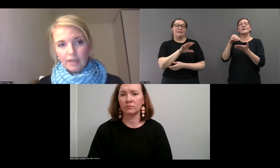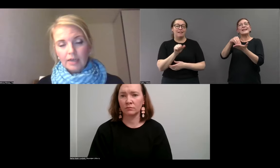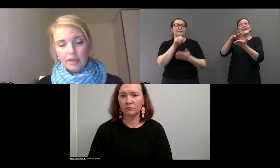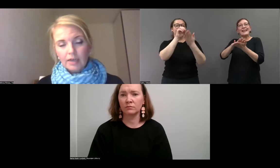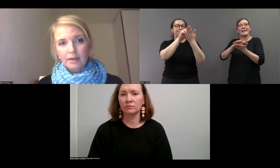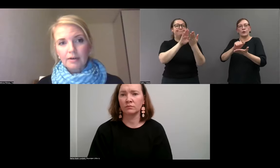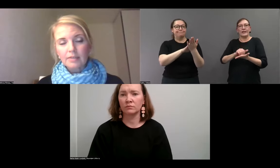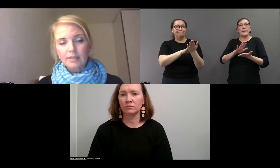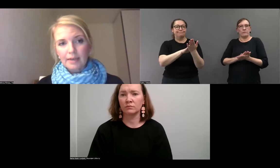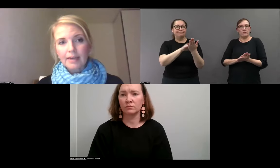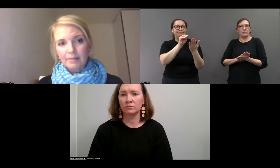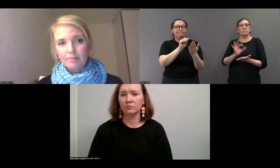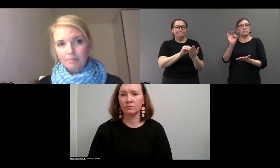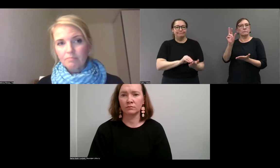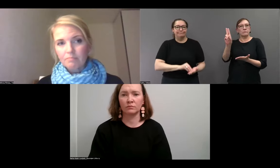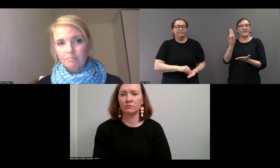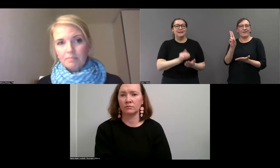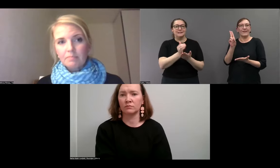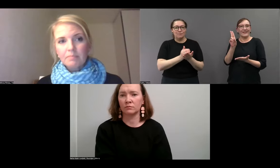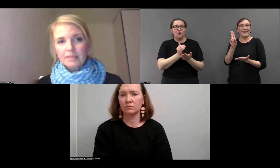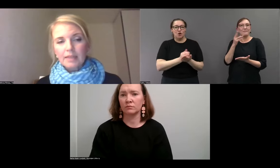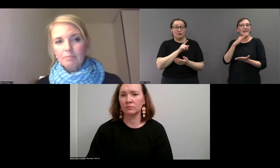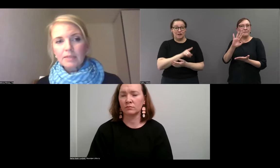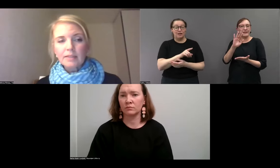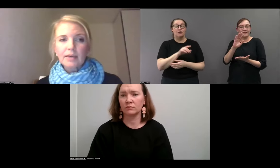sanotusti kirjoihin ja kansiin. Eli ne